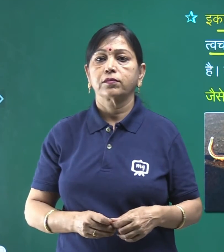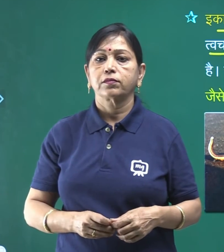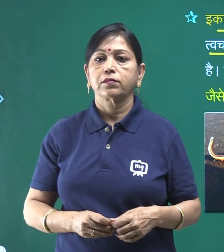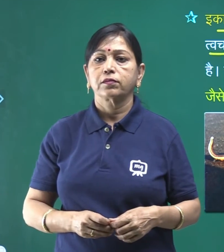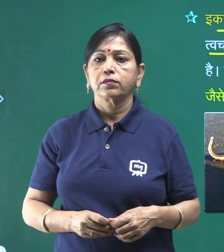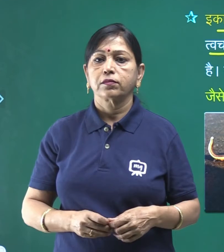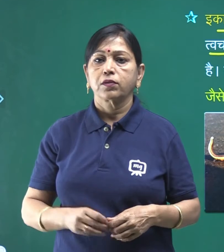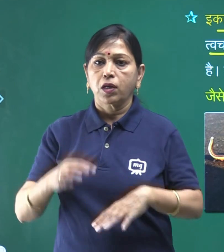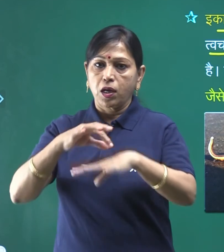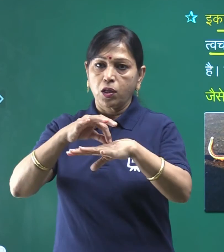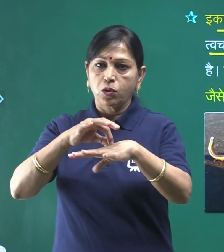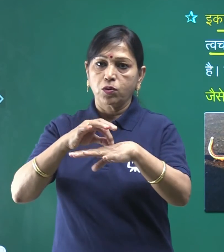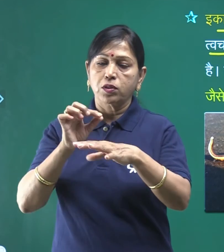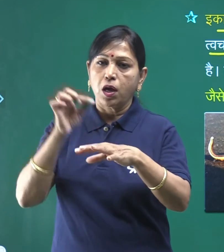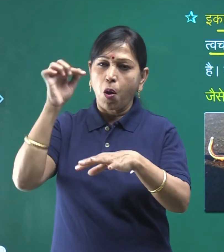त्वचा कांटों से